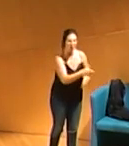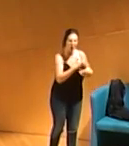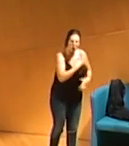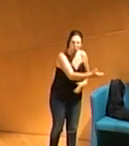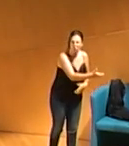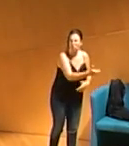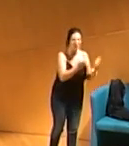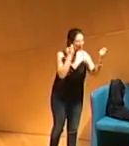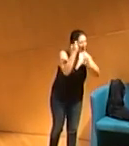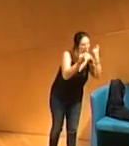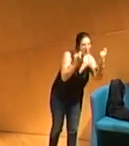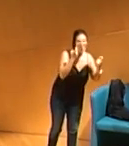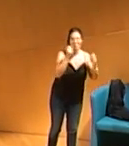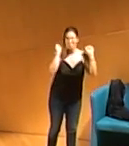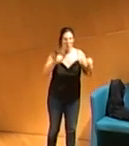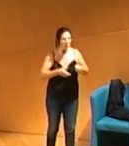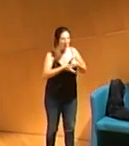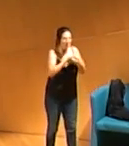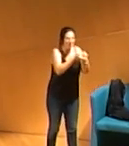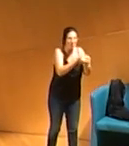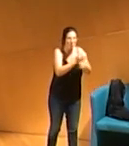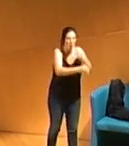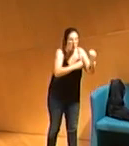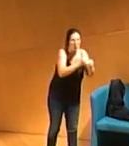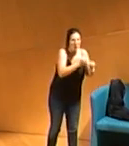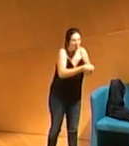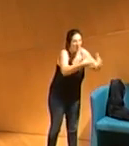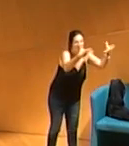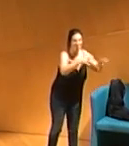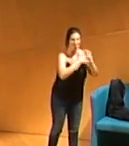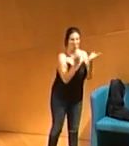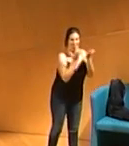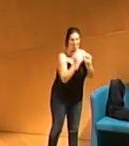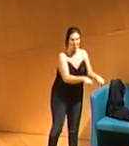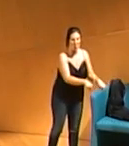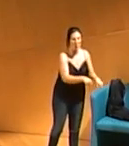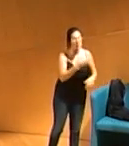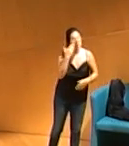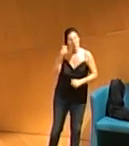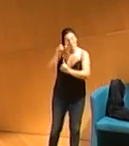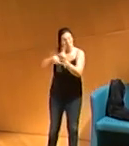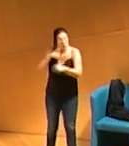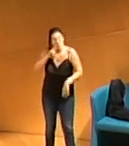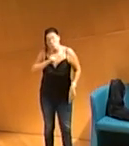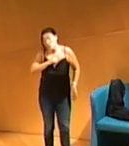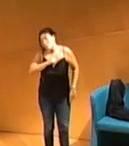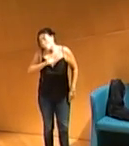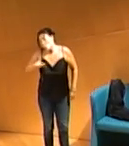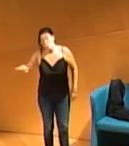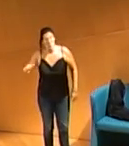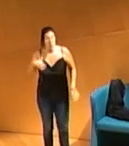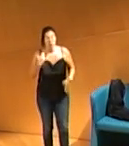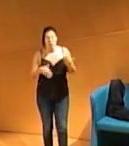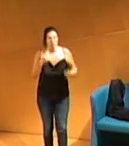leur pensée, la richesse de ce qu'ils peuvent apporter. Mais c'est vrai que si on ne nous éduque pas le regard, peut-être que si on regarde de trop près